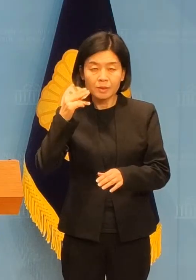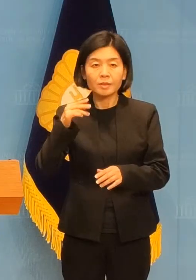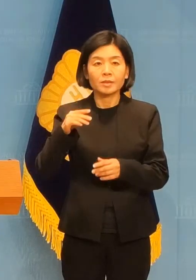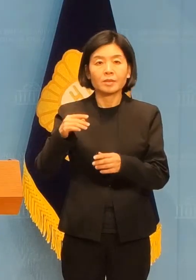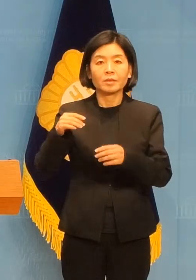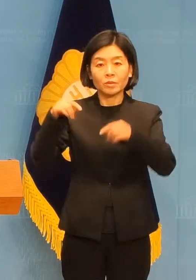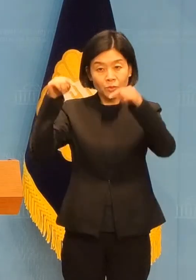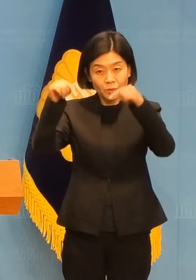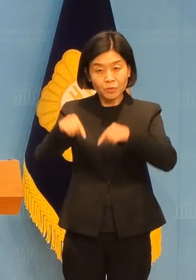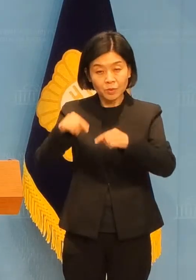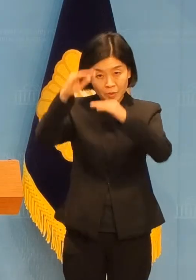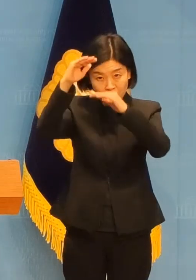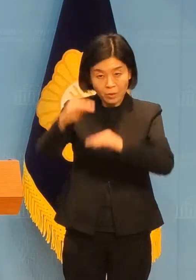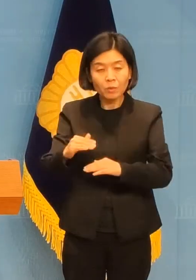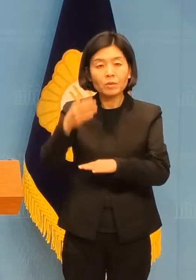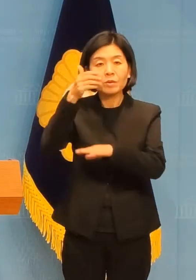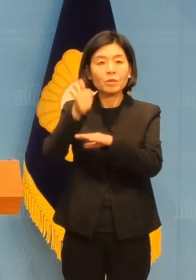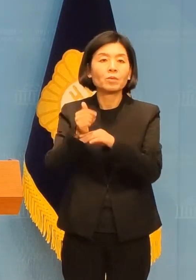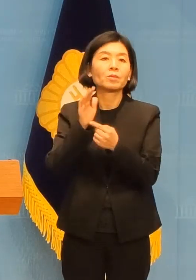브리핑을 하겠습니다.